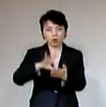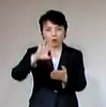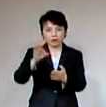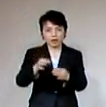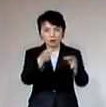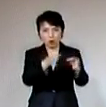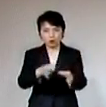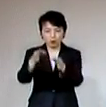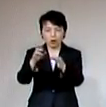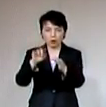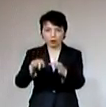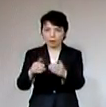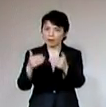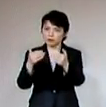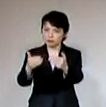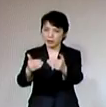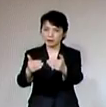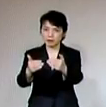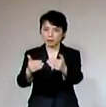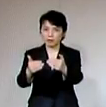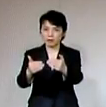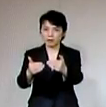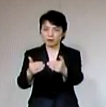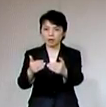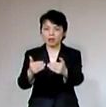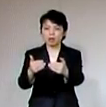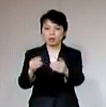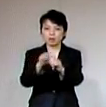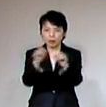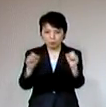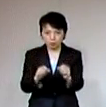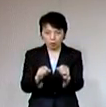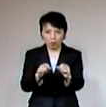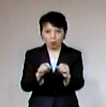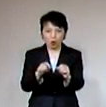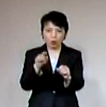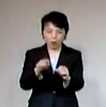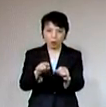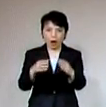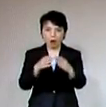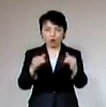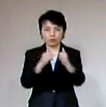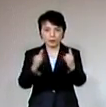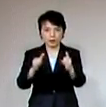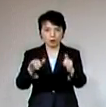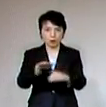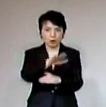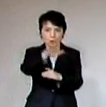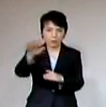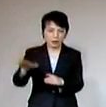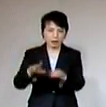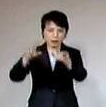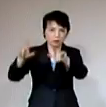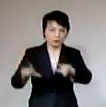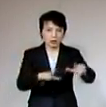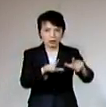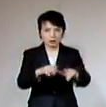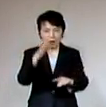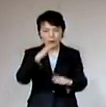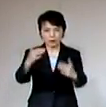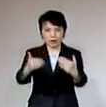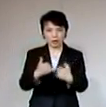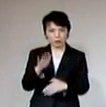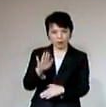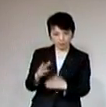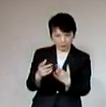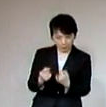をこのまま進めさせてしまいますと、小沢代表、これは国民の生活は大打撃を受けること